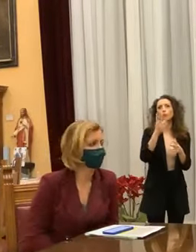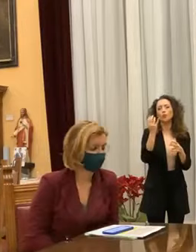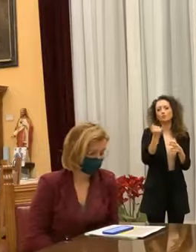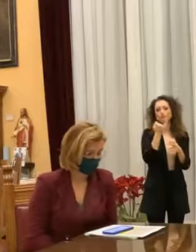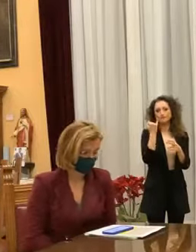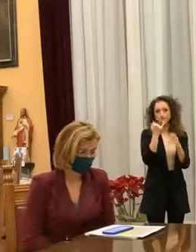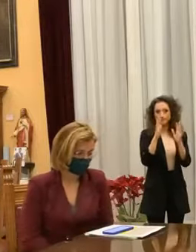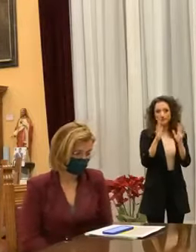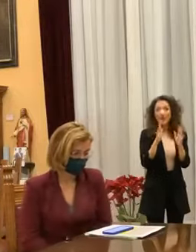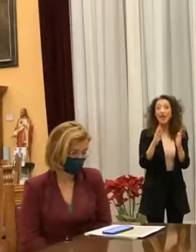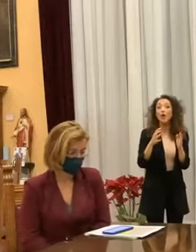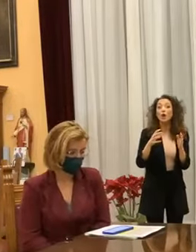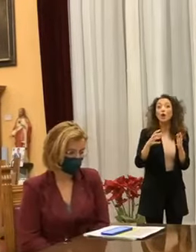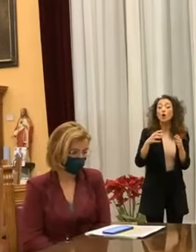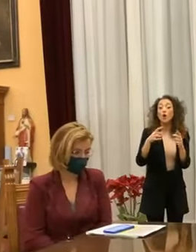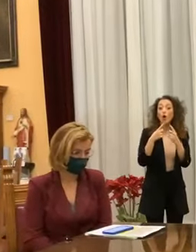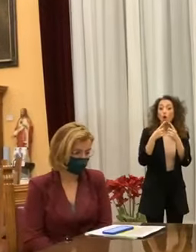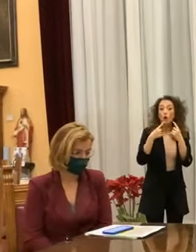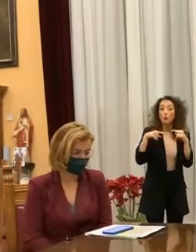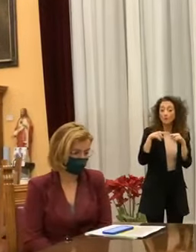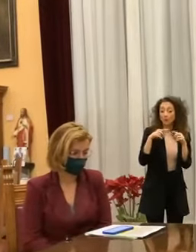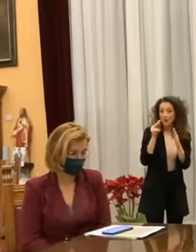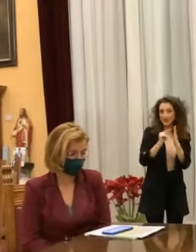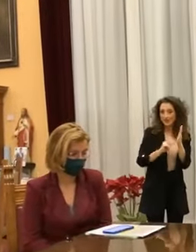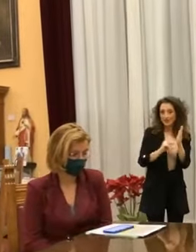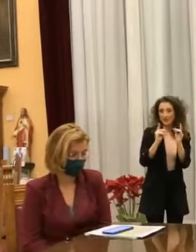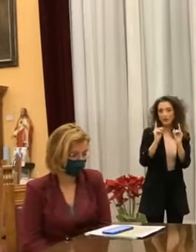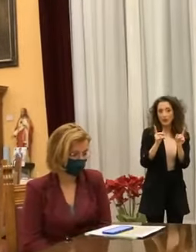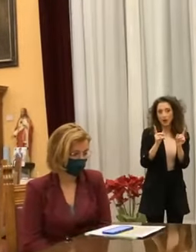commissione scrive, tra l'altro, che